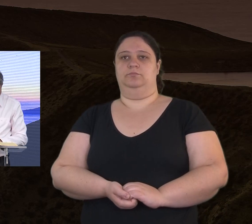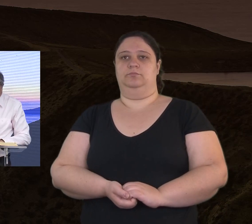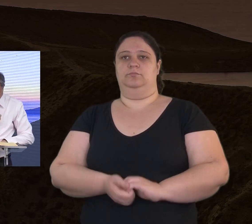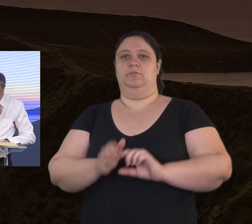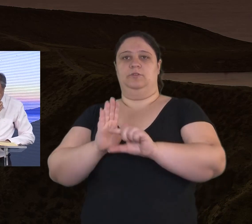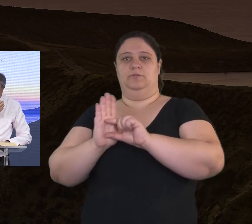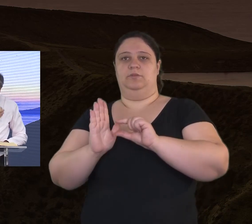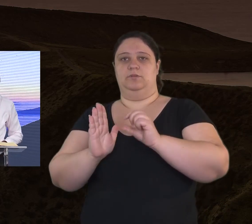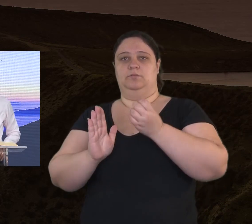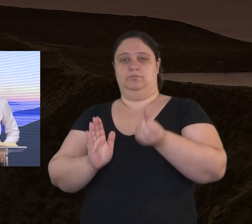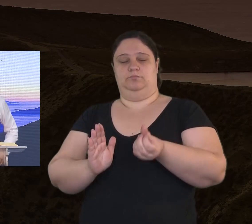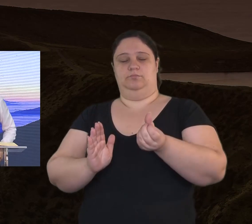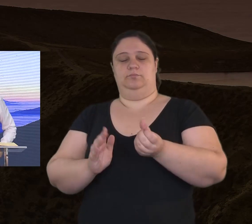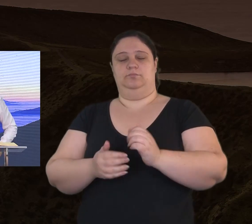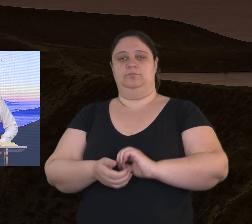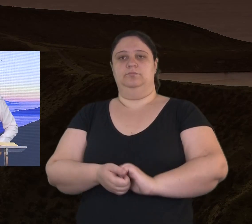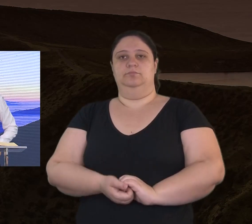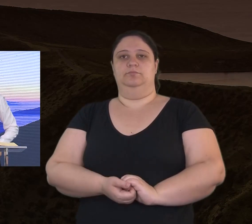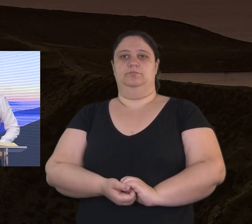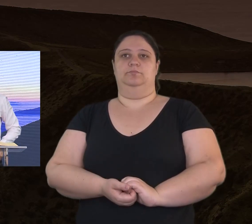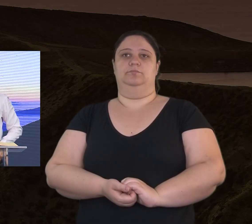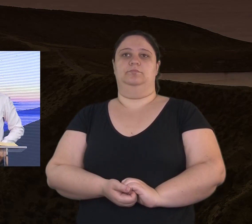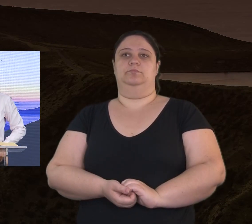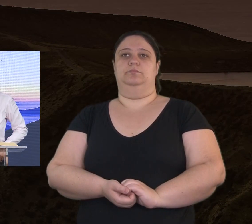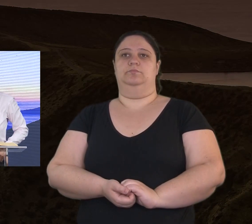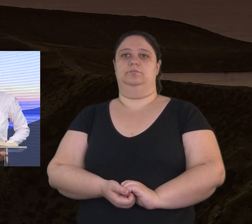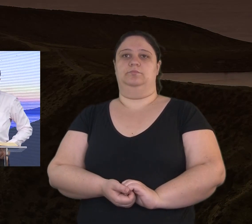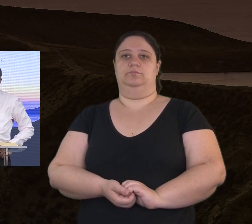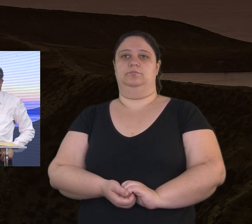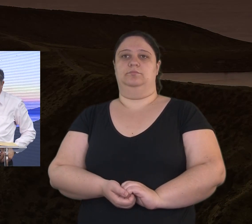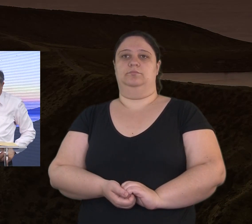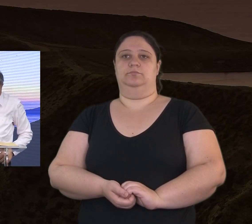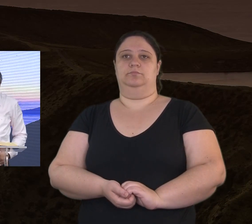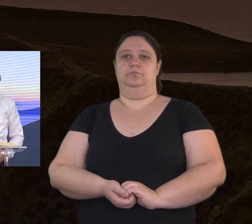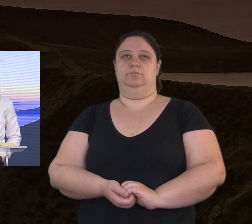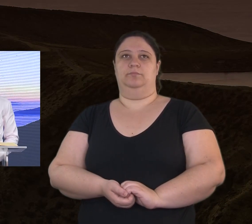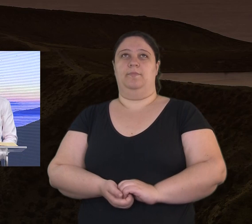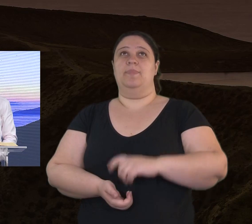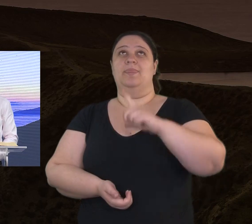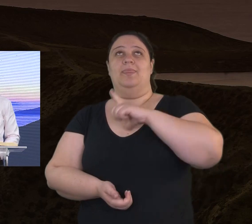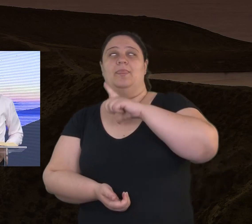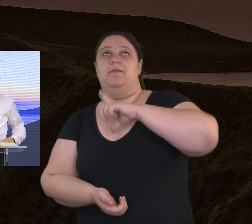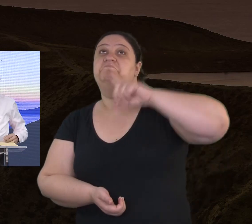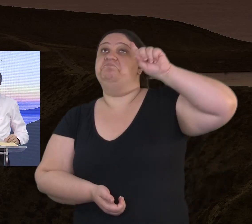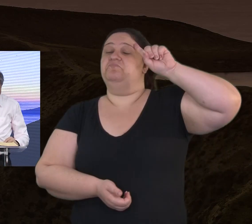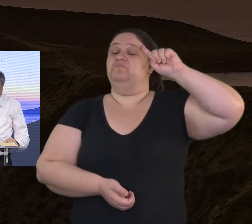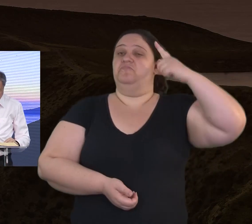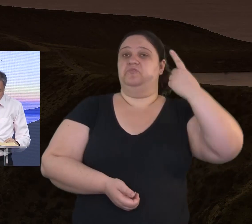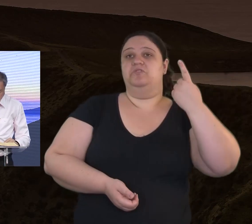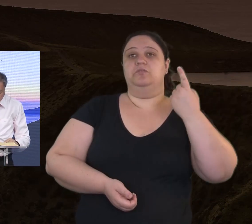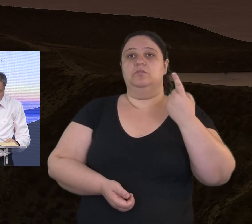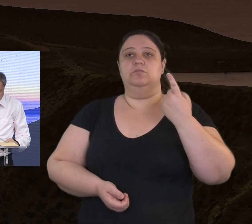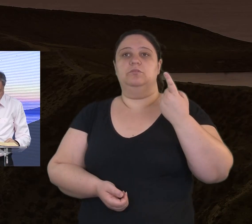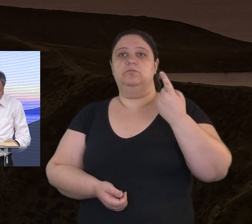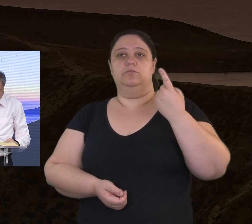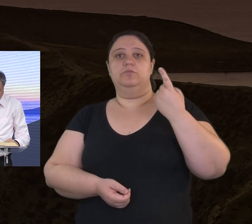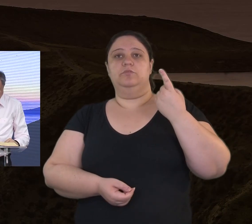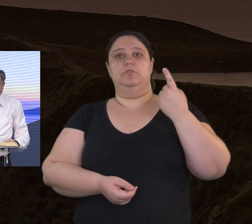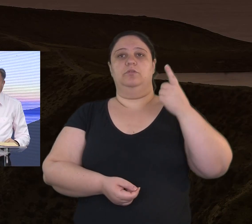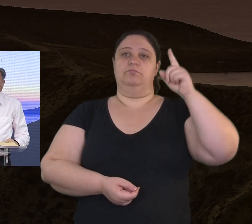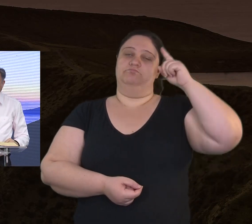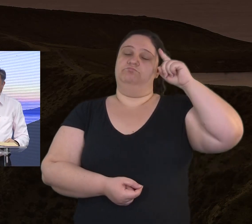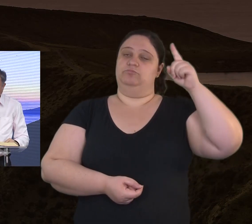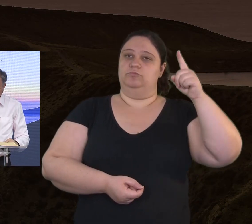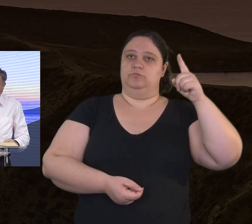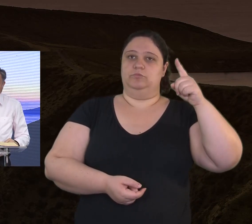Jó capítulo 1, versículo 6. Num dia em que os filhos de Deus,